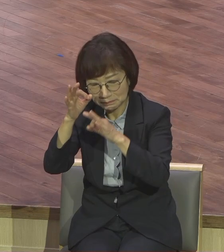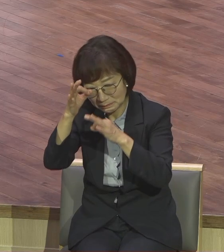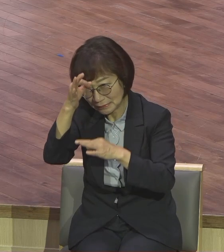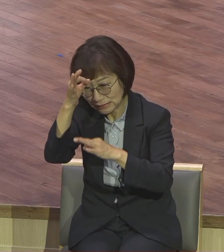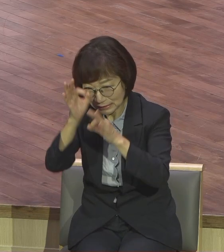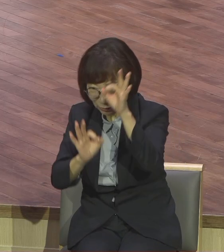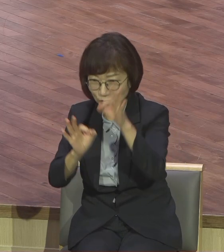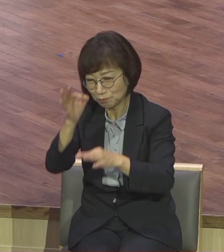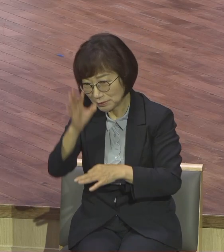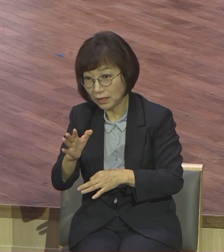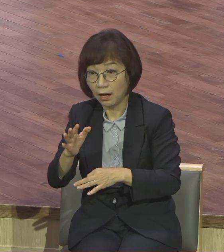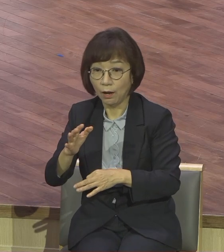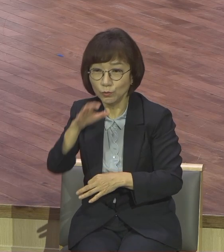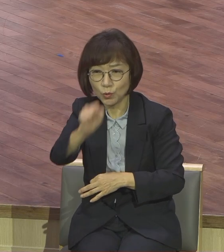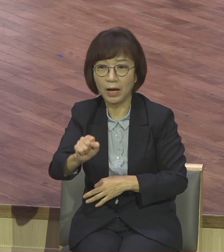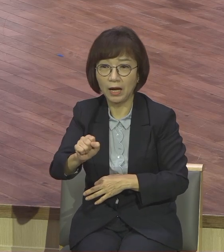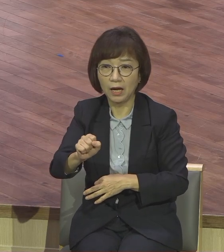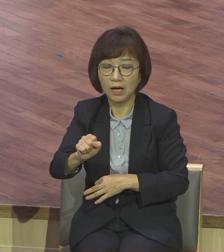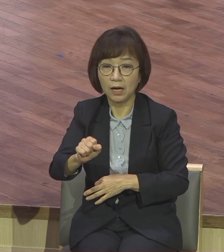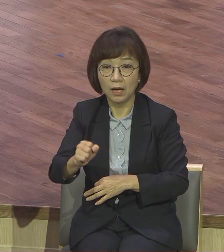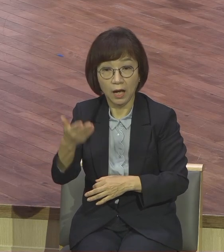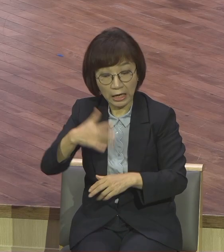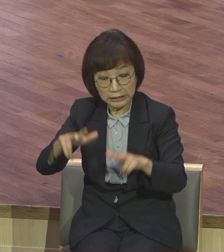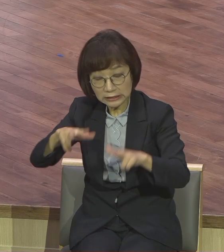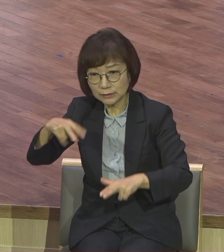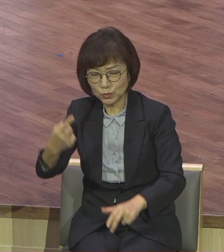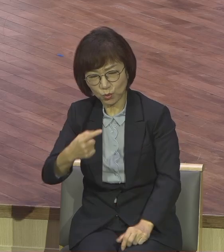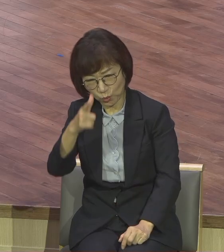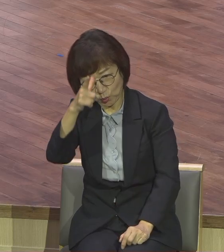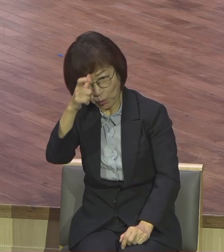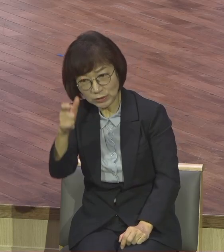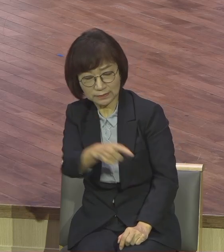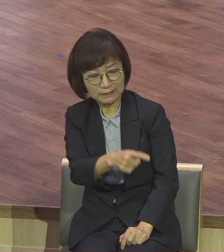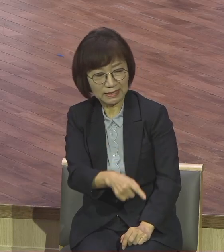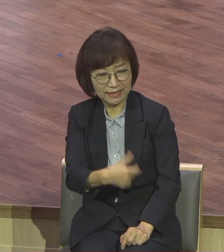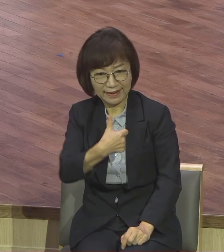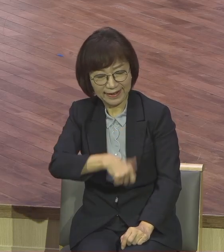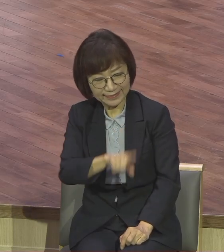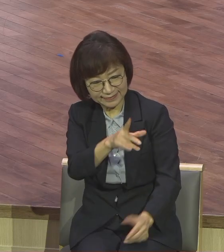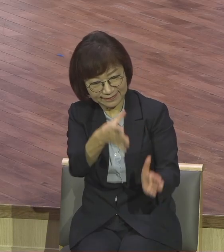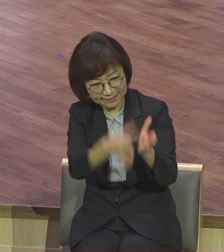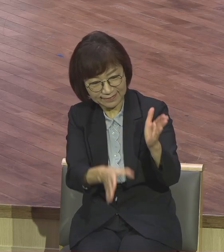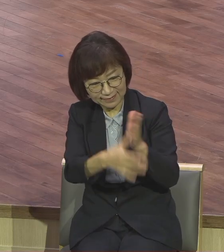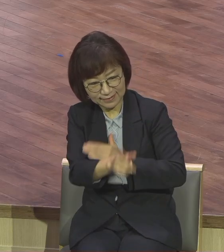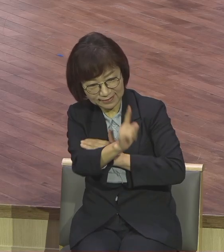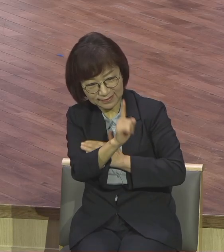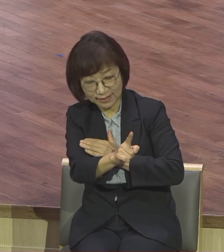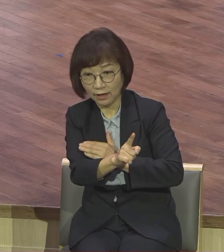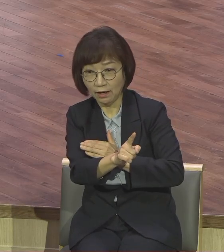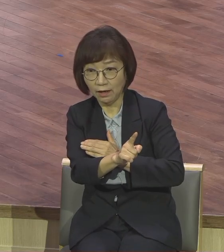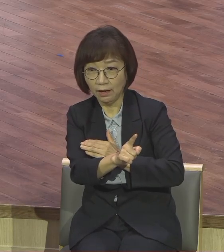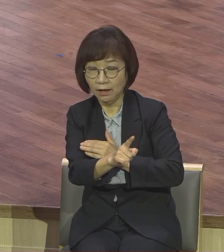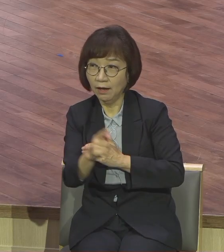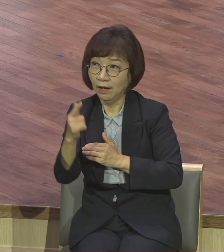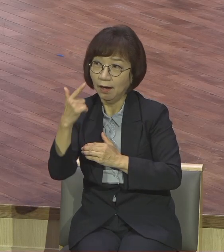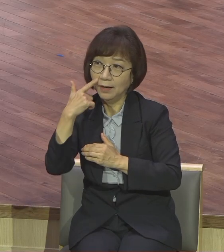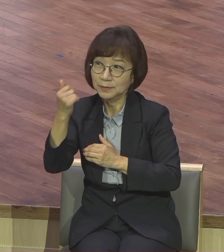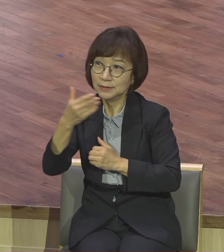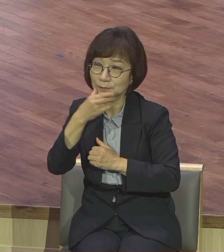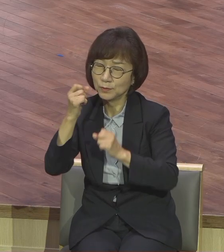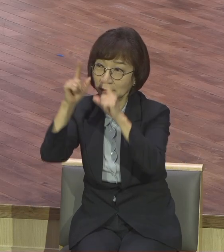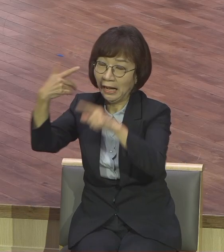멀쩡한데. 아주 인간성 좋고 매너 좋고 좋은데 그렇게 보니. 그러니까 지금도 못 깨달아.